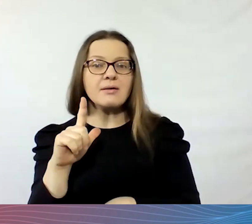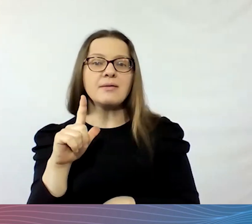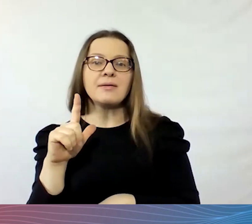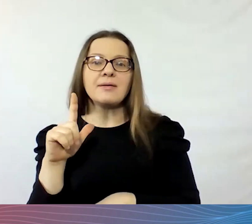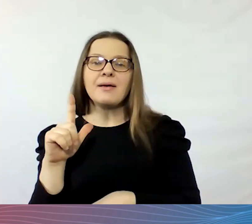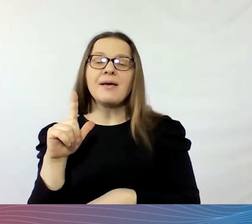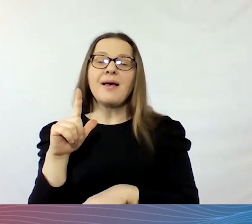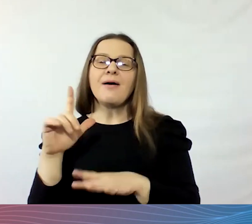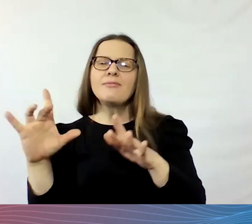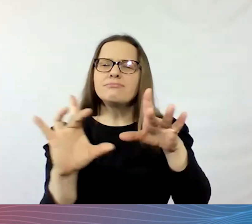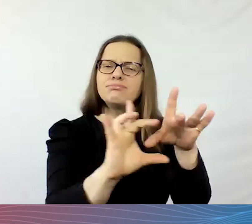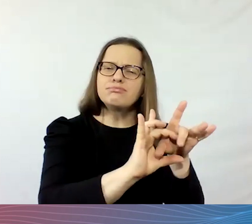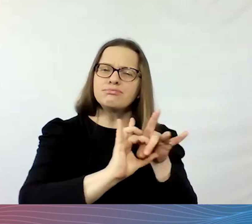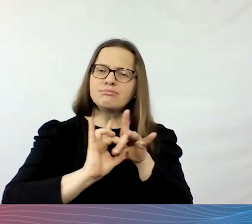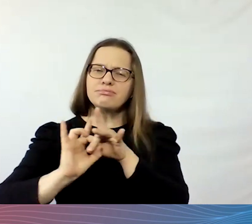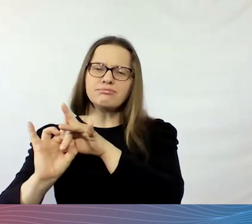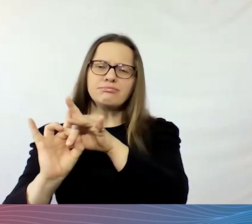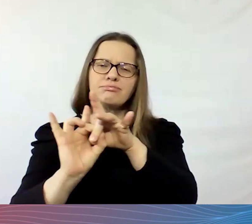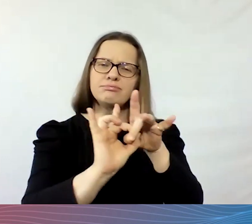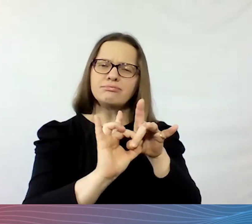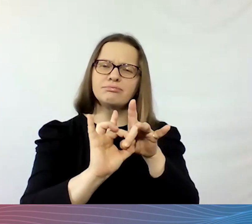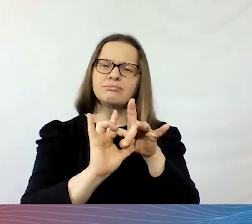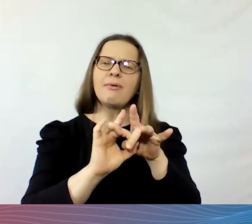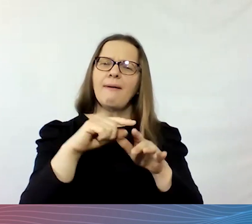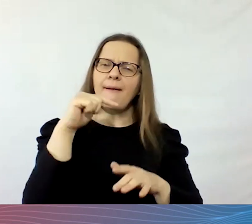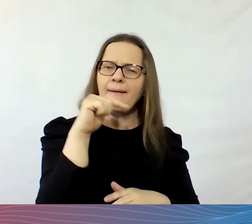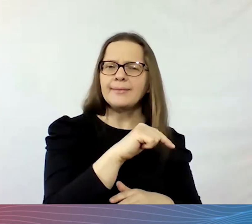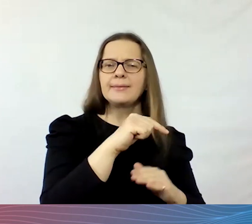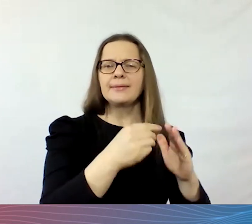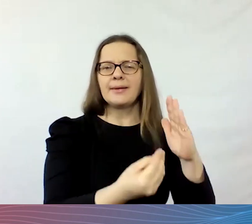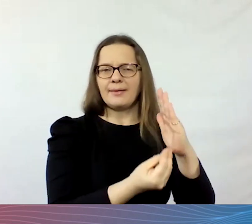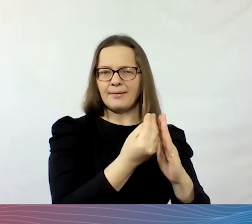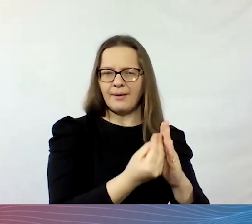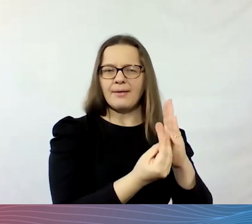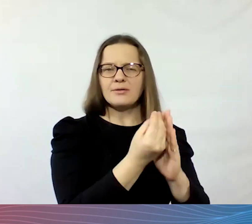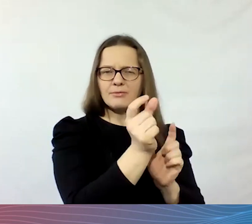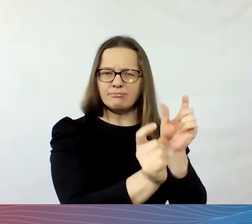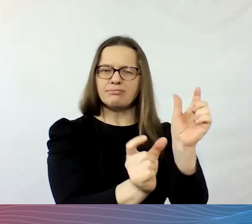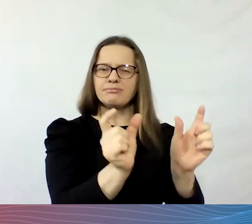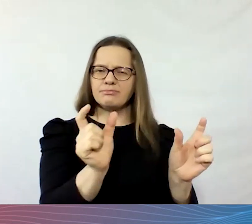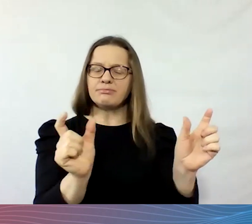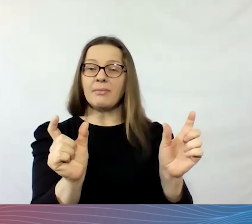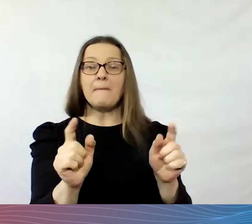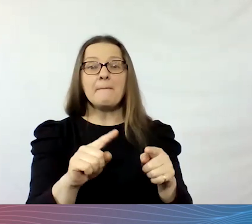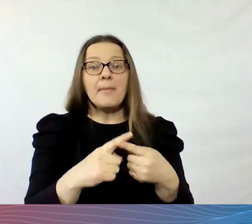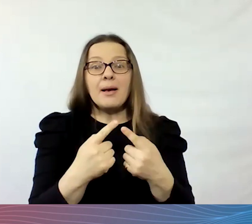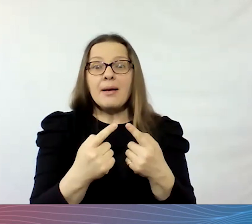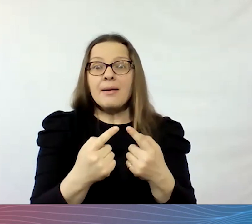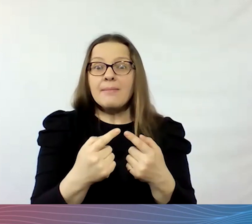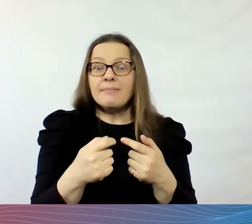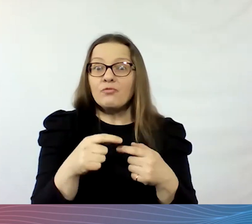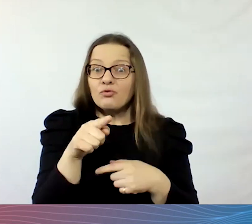a questão do Espírito, para você acionar o Espírito, precisa da fé. Você precisa